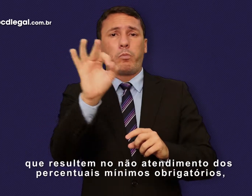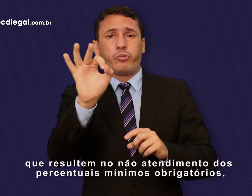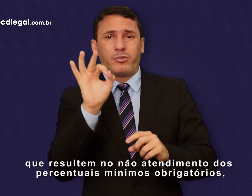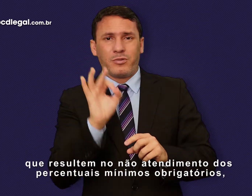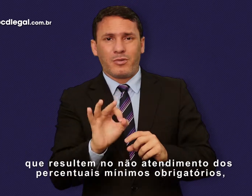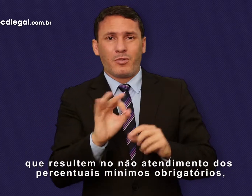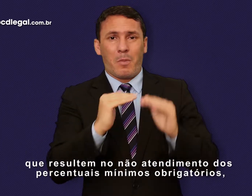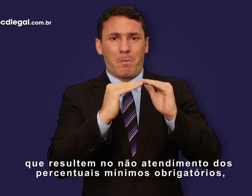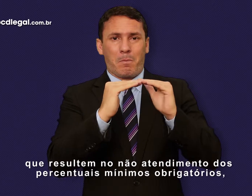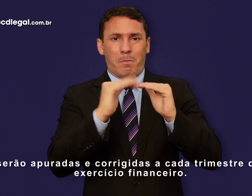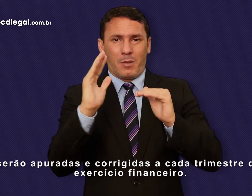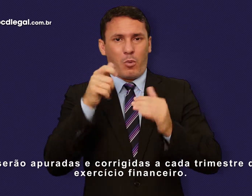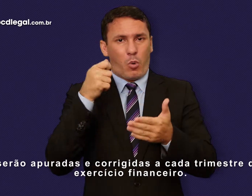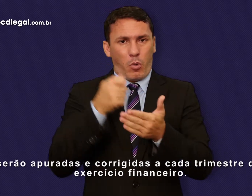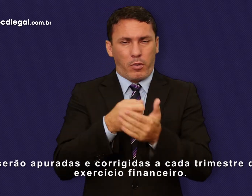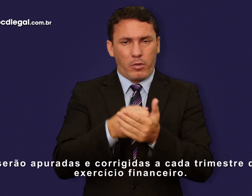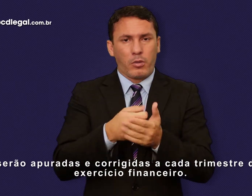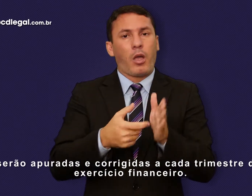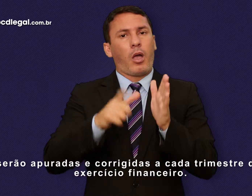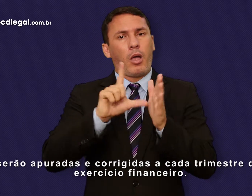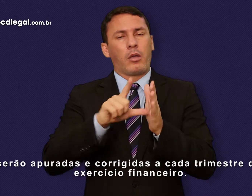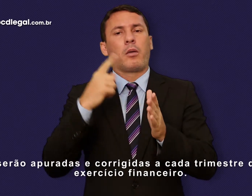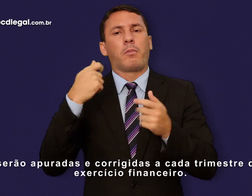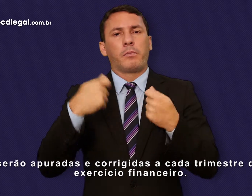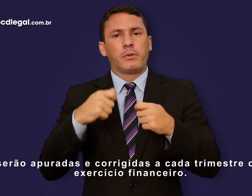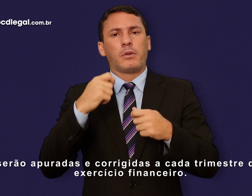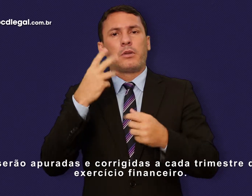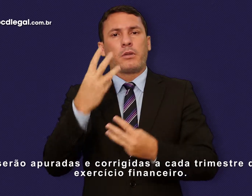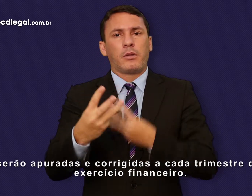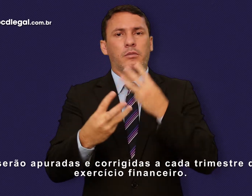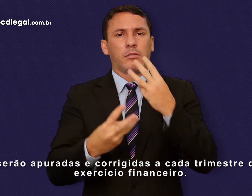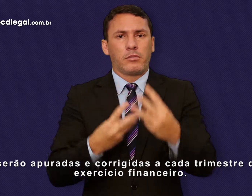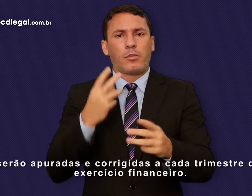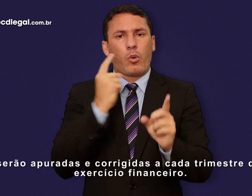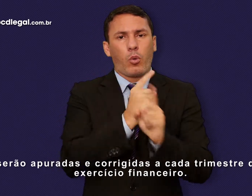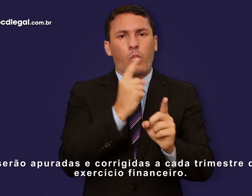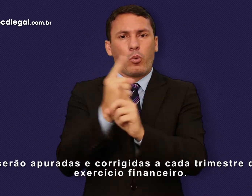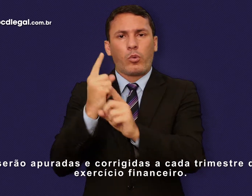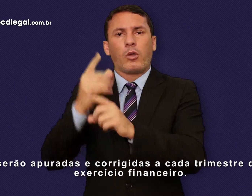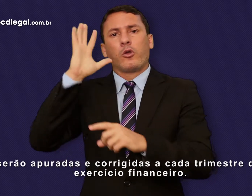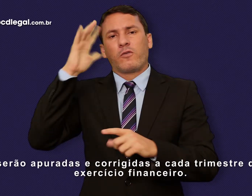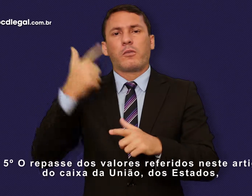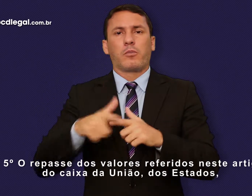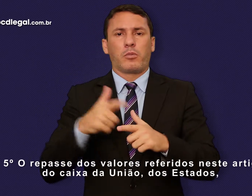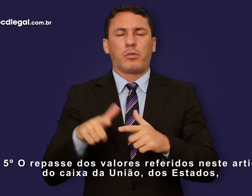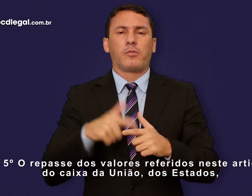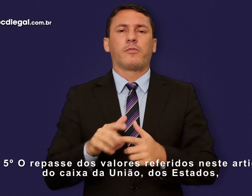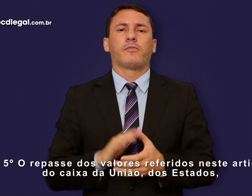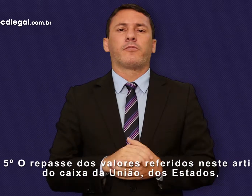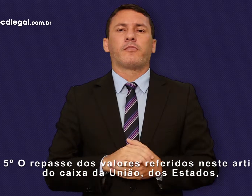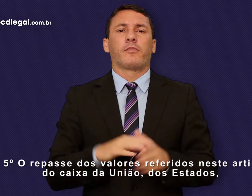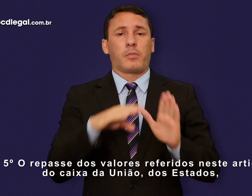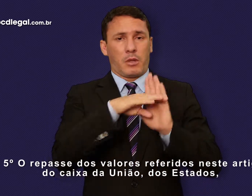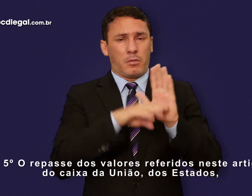mínimos obrigatórios serão apuradas e corrigidas a cada trimestre do exercício financeiro. Parágrafo 5º. O repasse